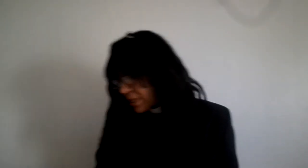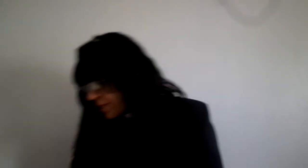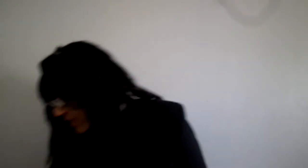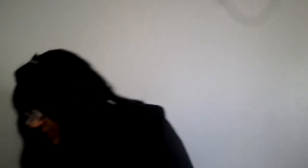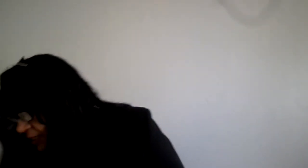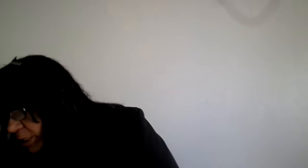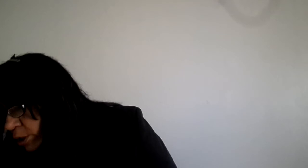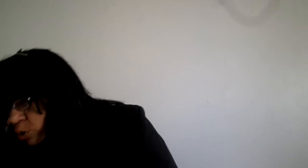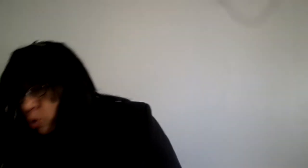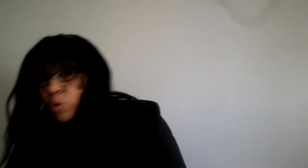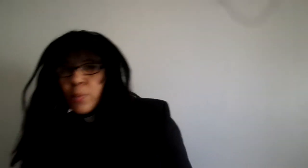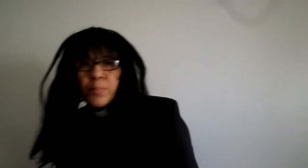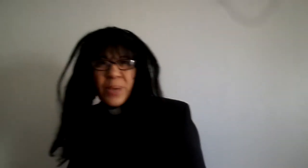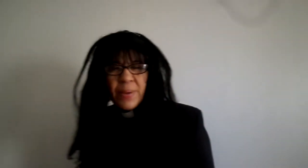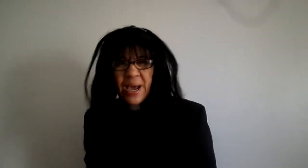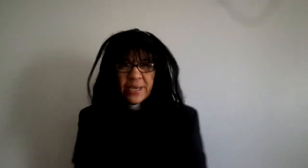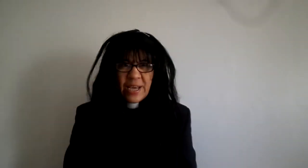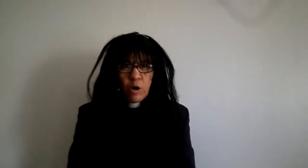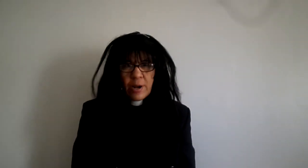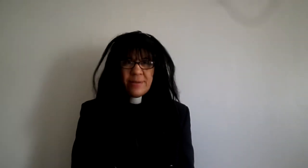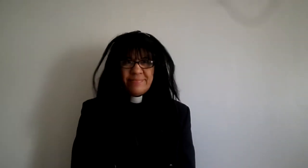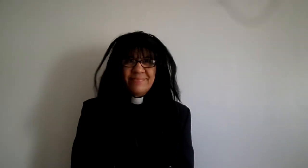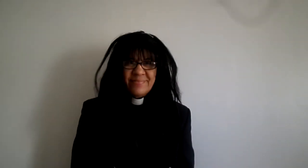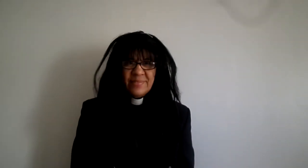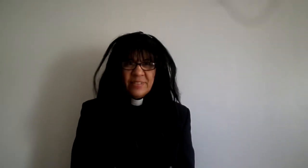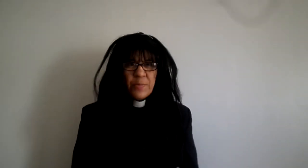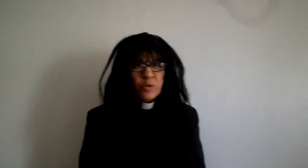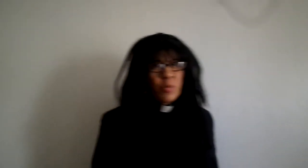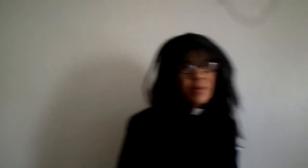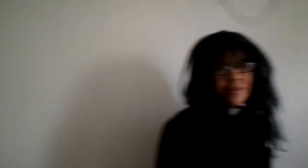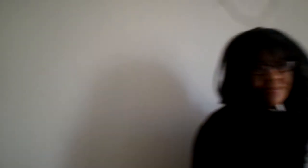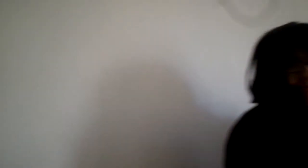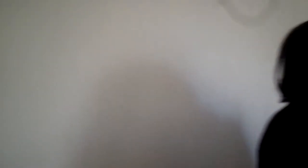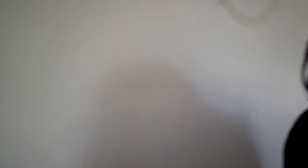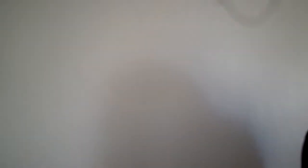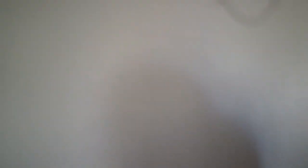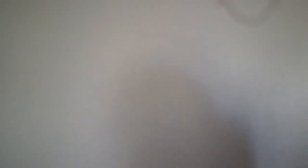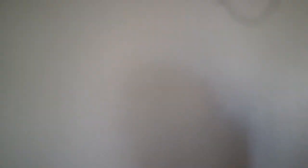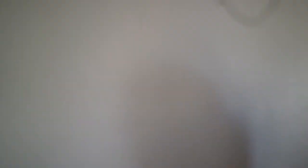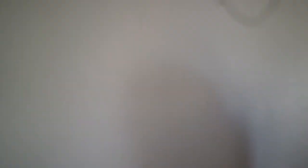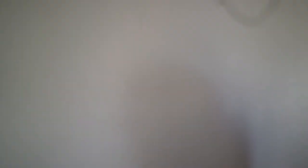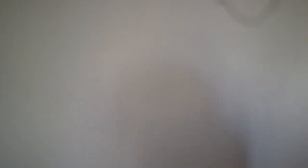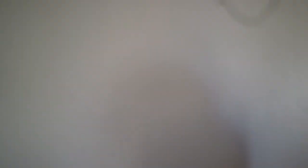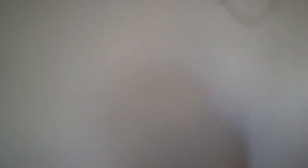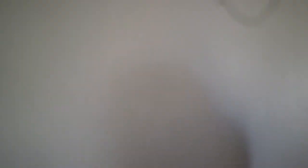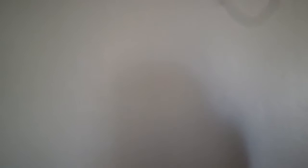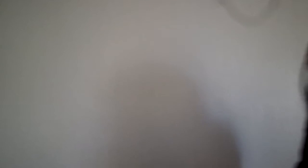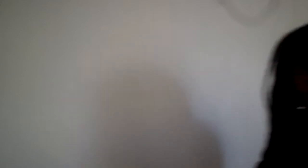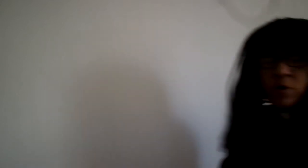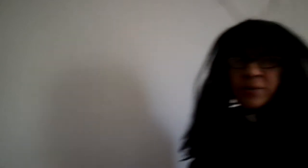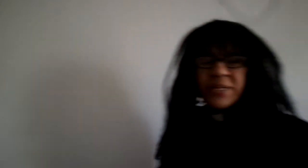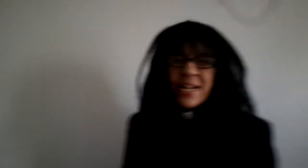Entonces, si tú me ves aquí ahora, después no me ves. Tú dices, ¿y dónde está la mujer? Mira, ahí.